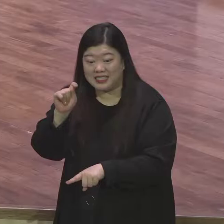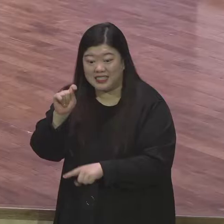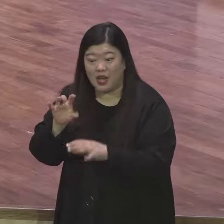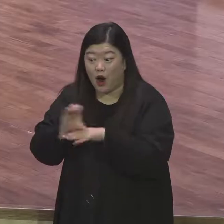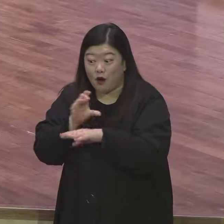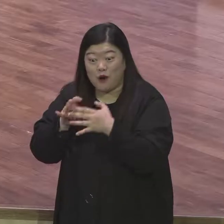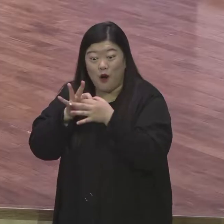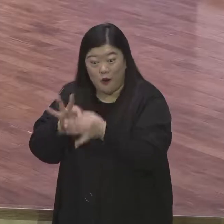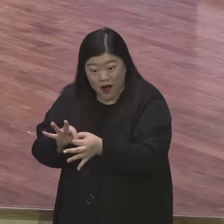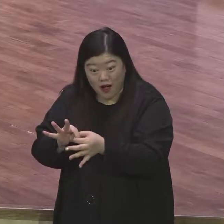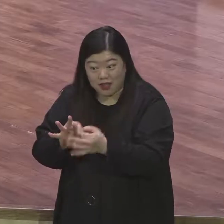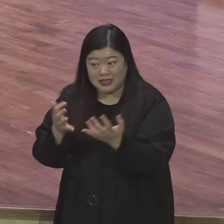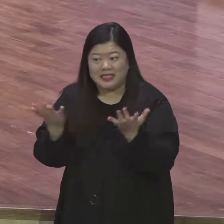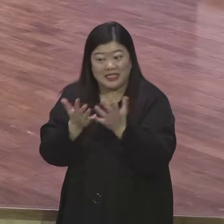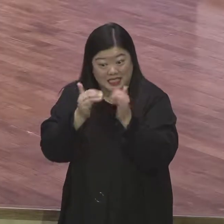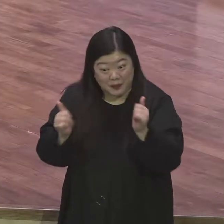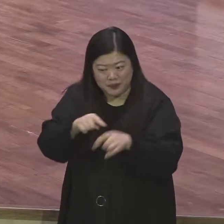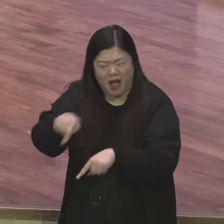스티브 잡스가 죽으면서요,